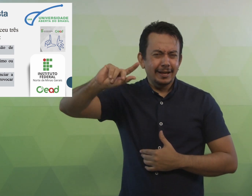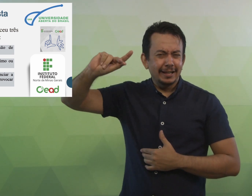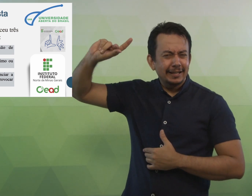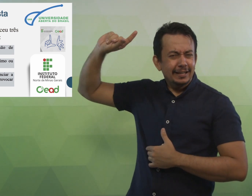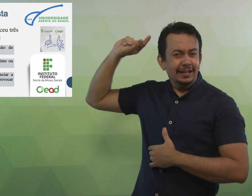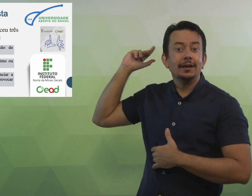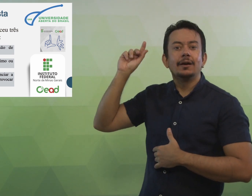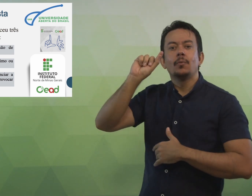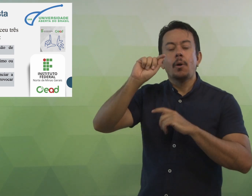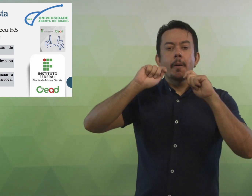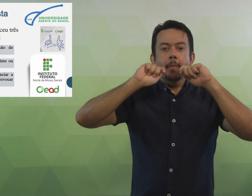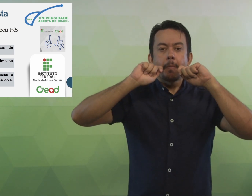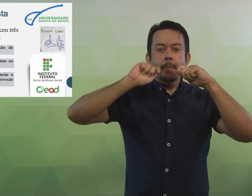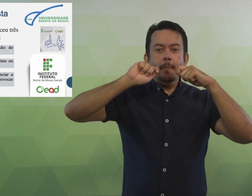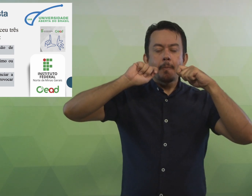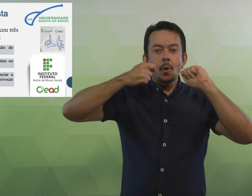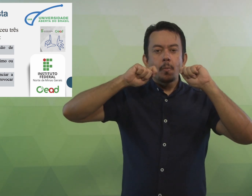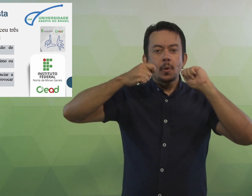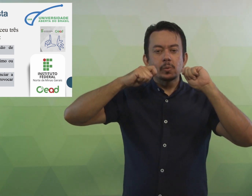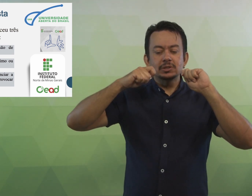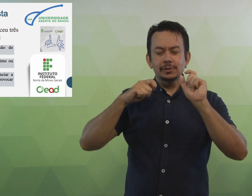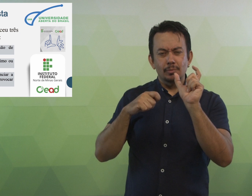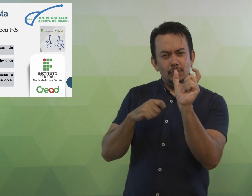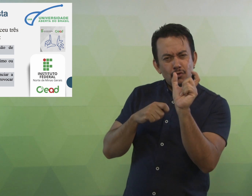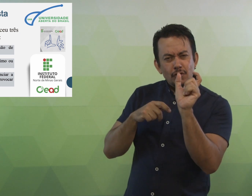trabalham mais com a questão de influência.